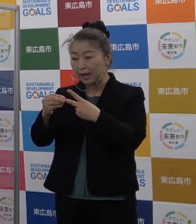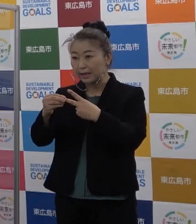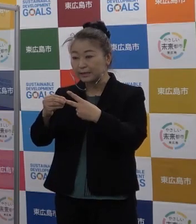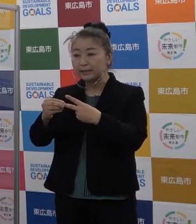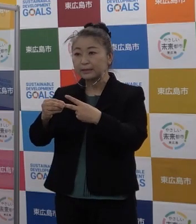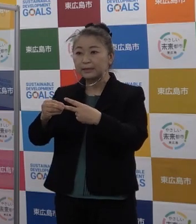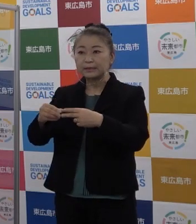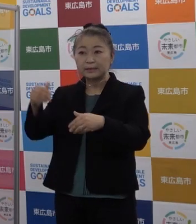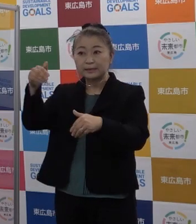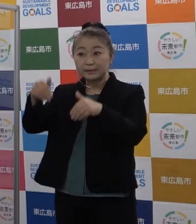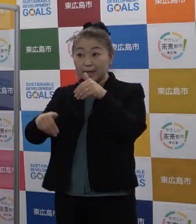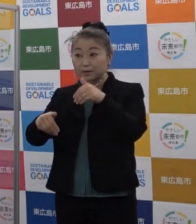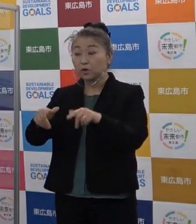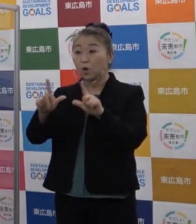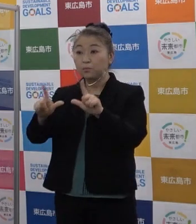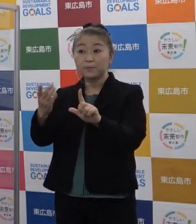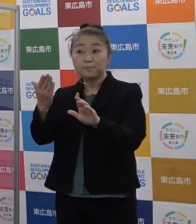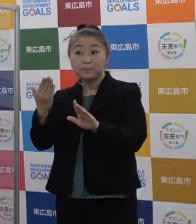やすということで、